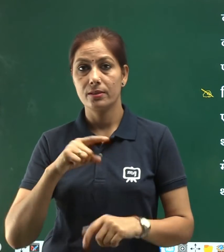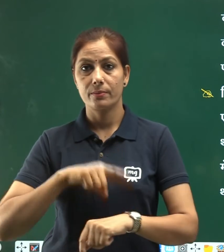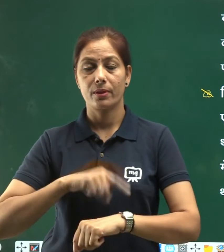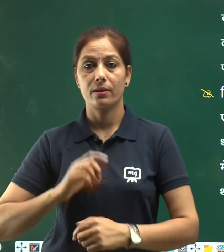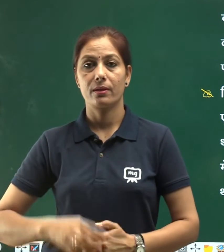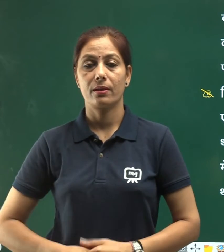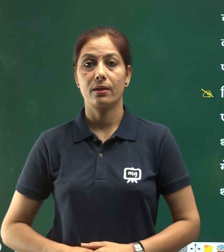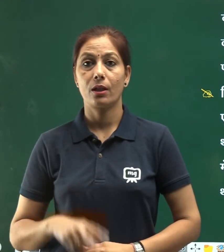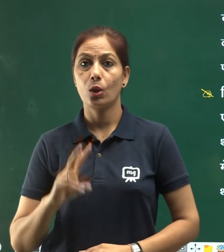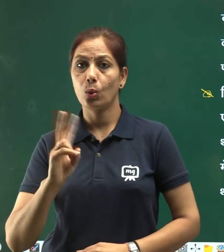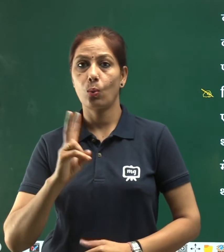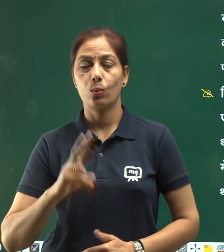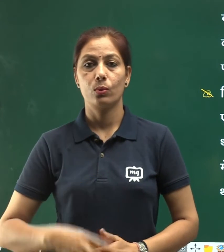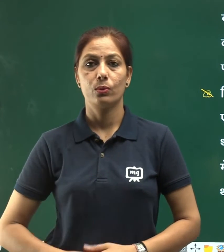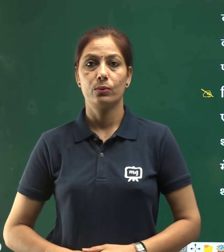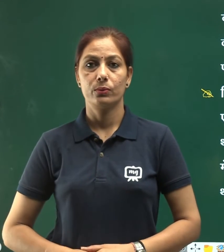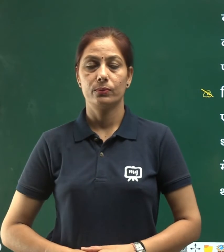इन दोनों